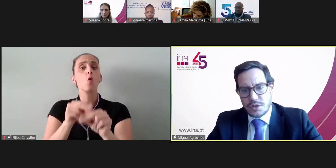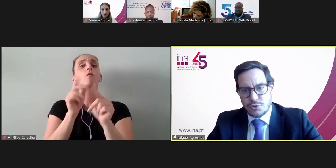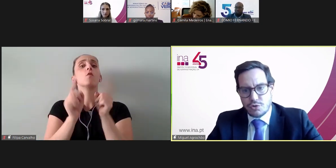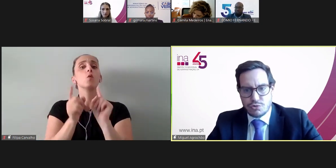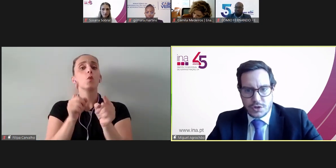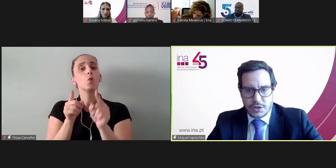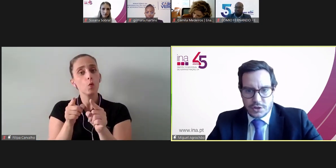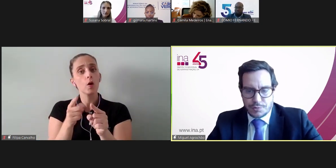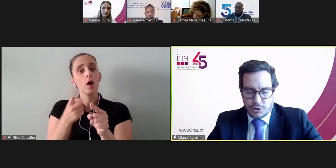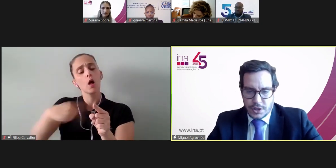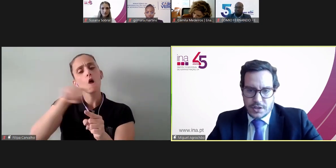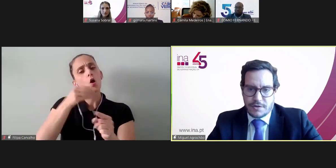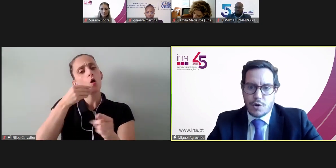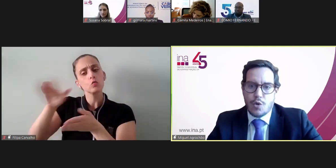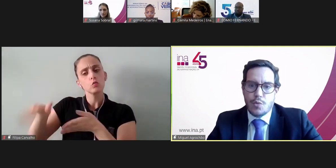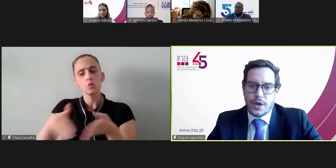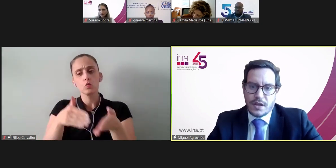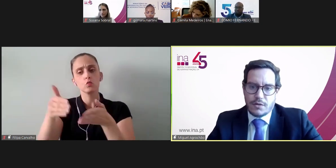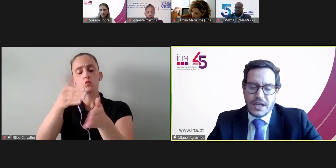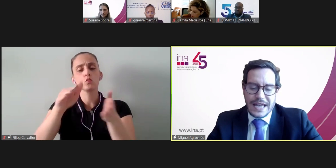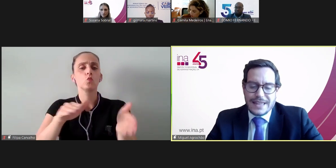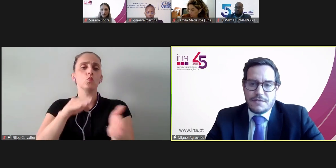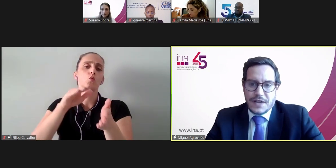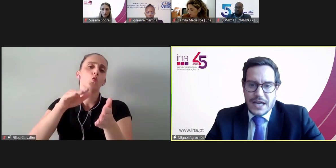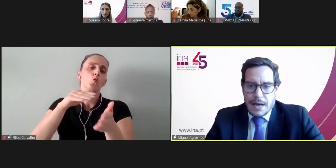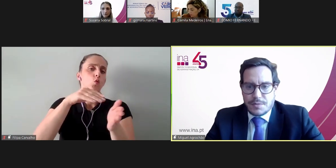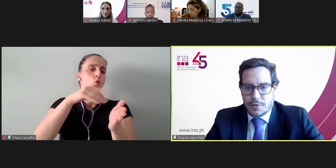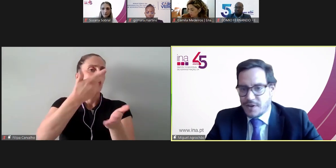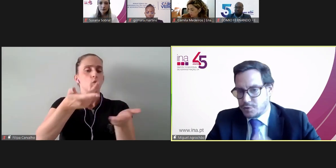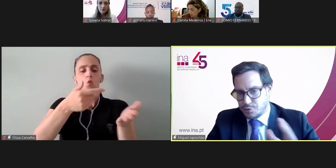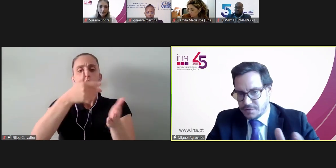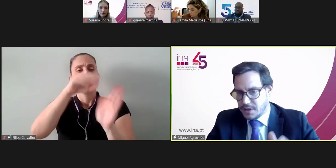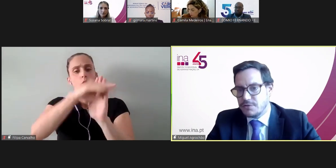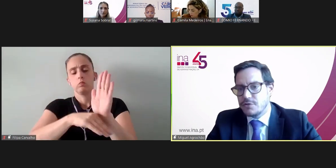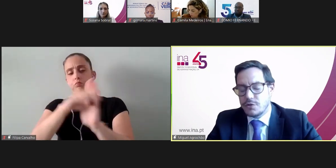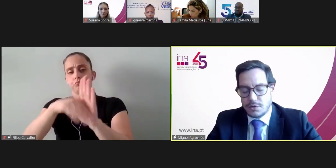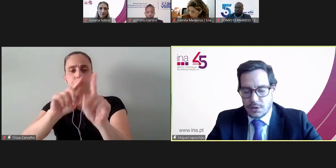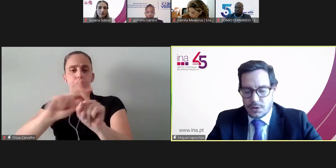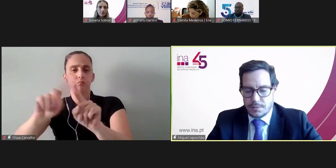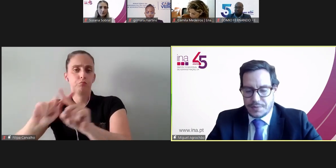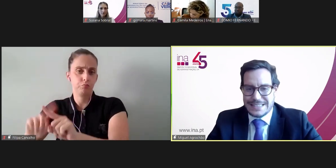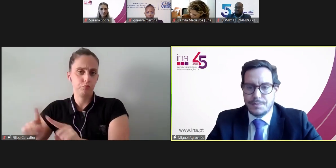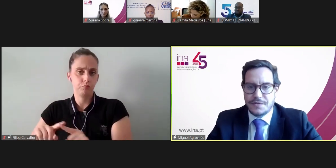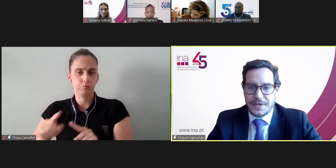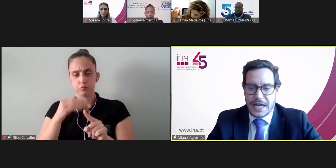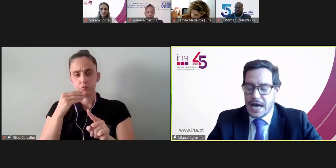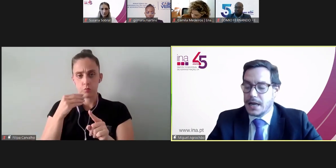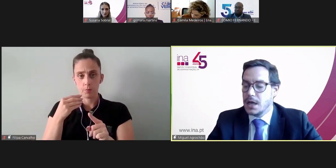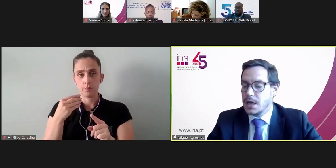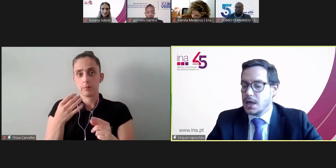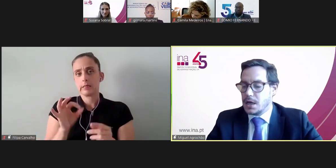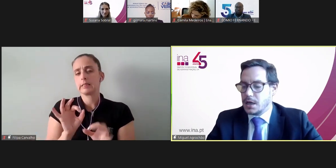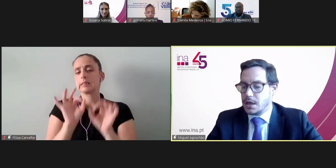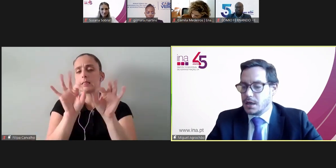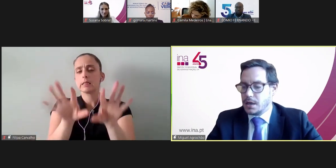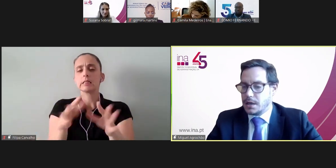forma como nós temos conduzido estes processos e a forma como o edificamos e provamos possível. Eu vou, para